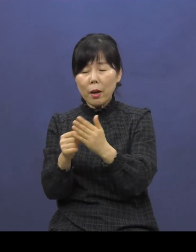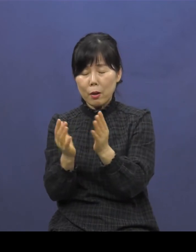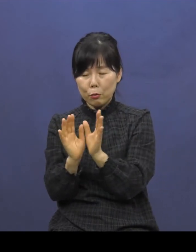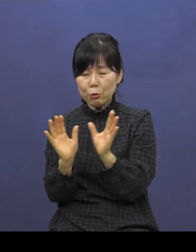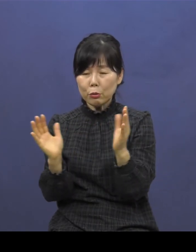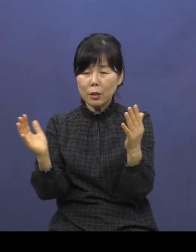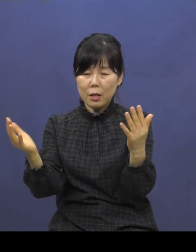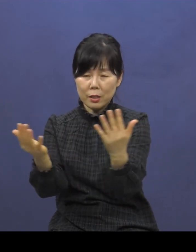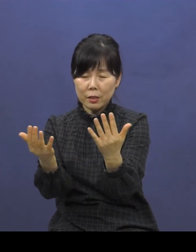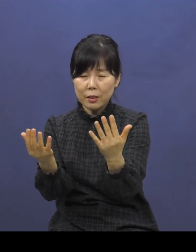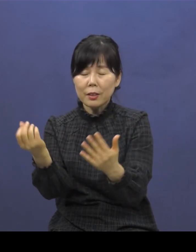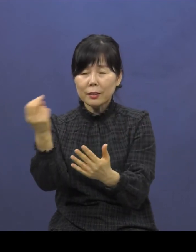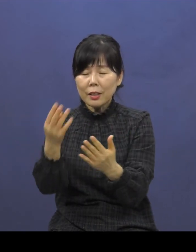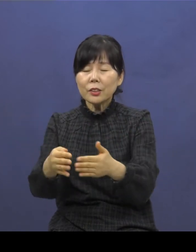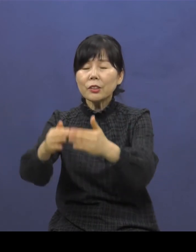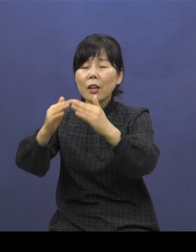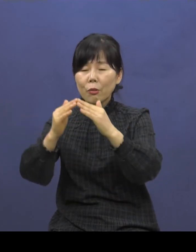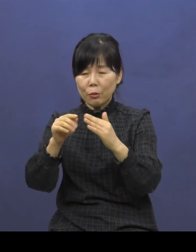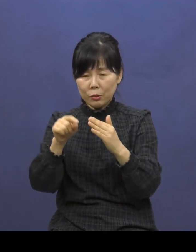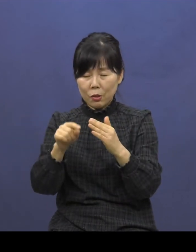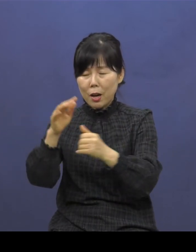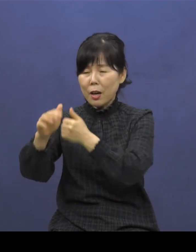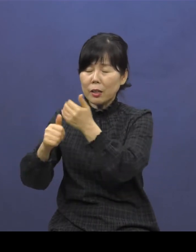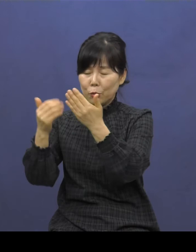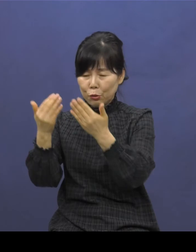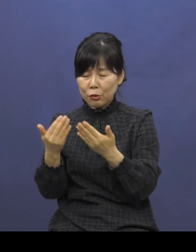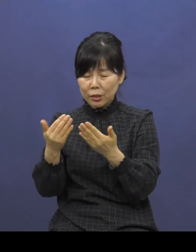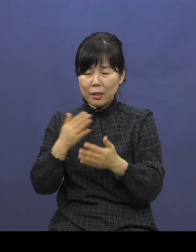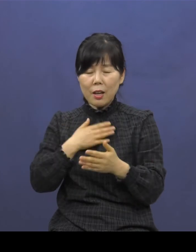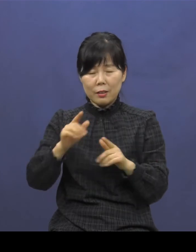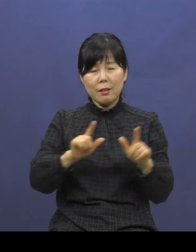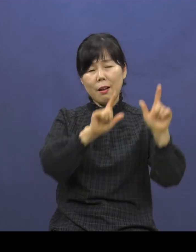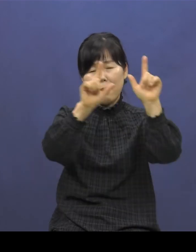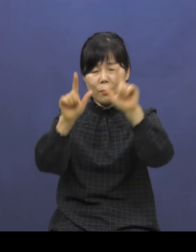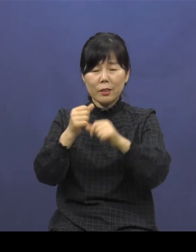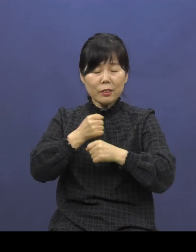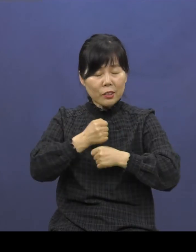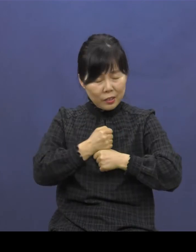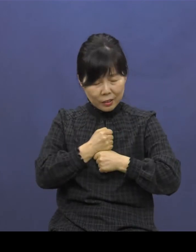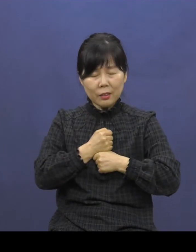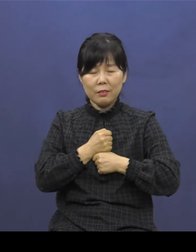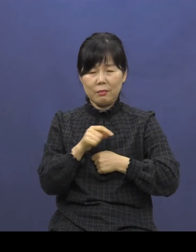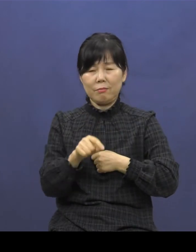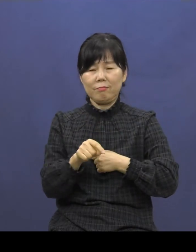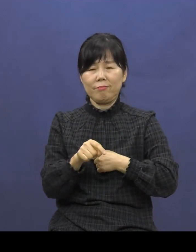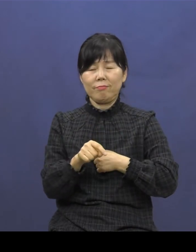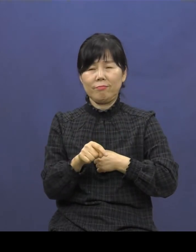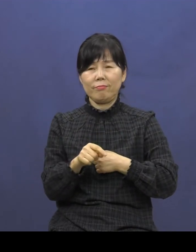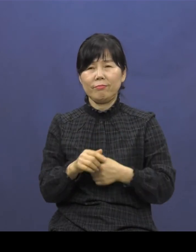거예요. 그래서 하나님 주신 이 귀한 것을 지키는 거예요.